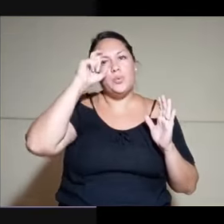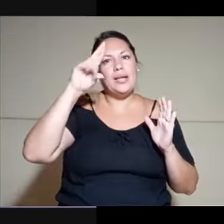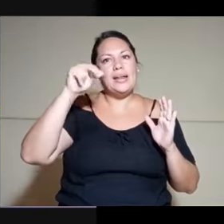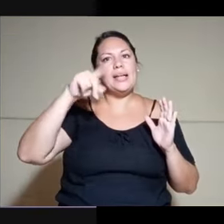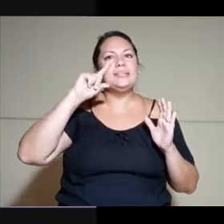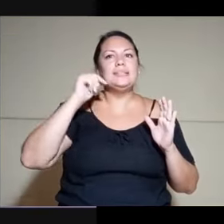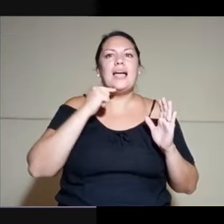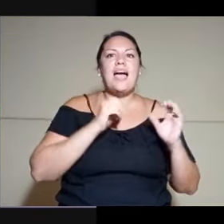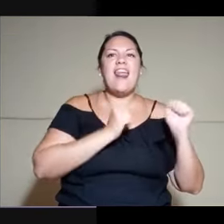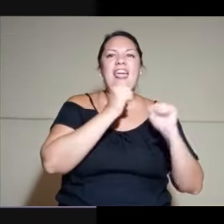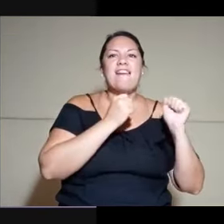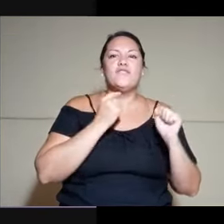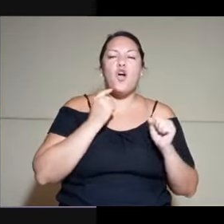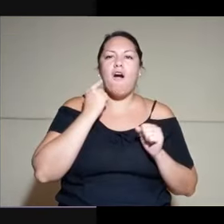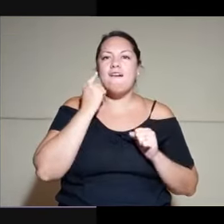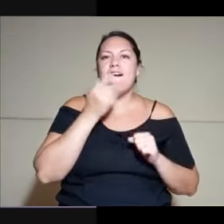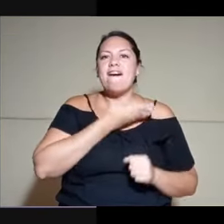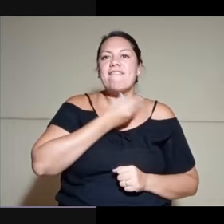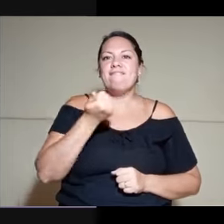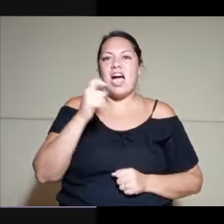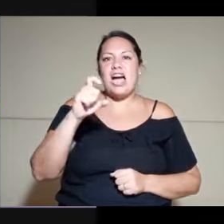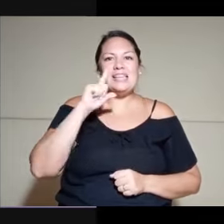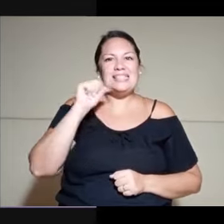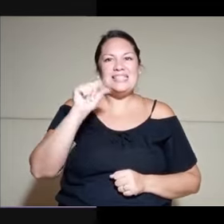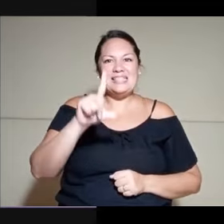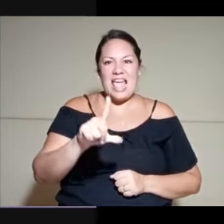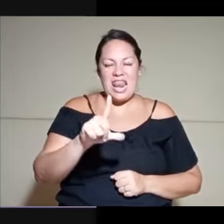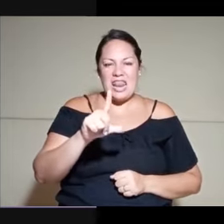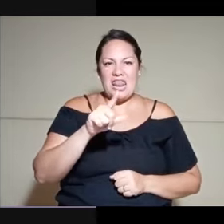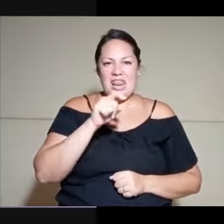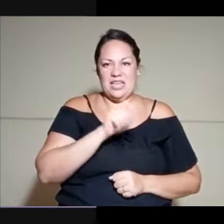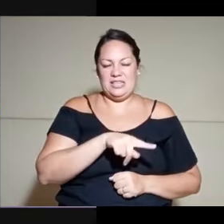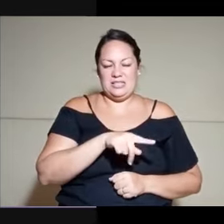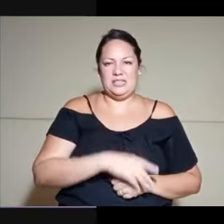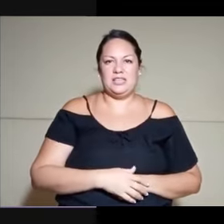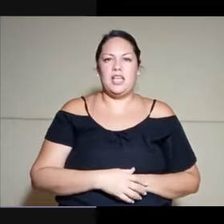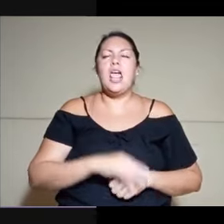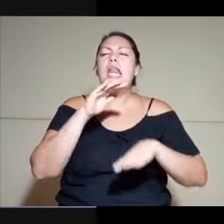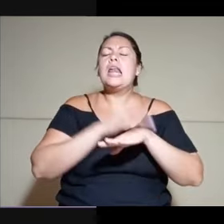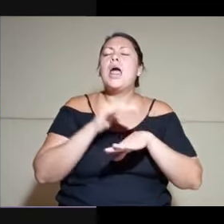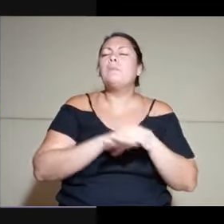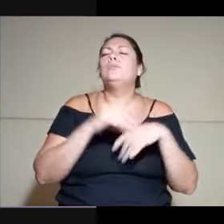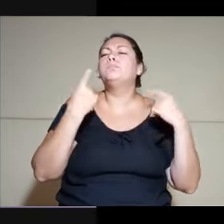al séptimo par, que también es el otro nervio que nace en la protuberancia, se llama séptimo par o nervio facial.